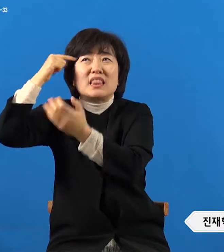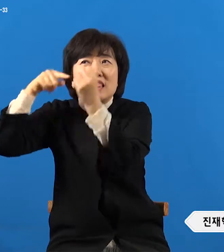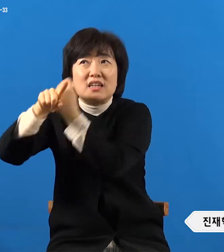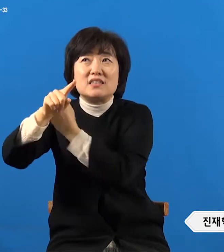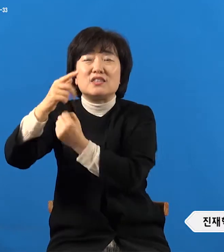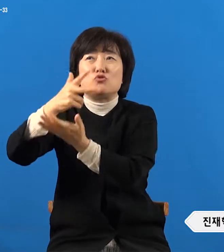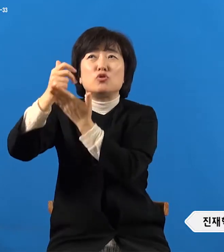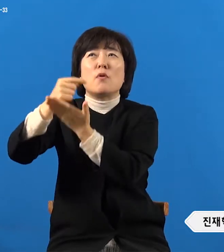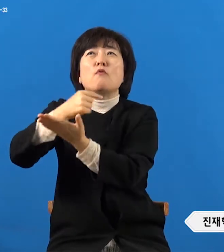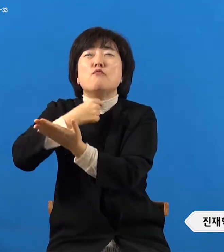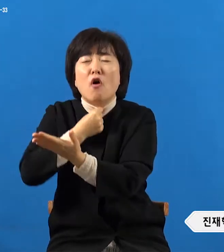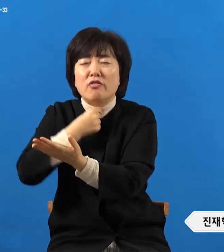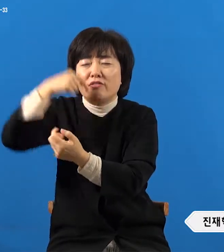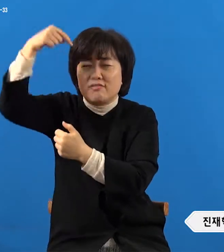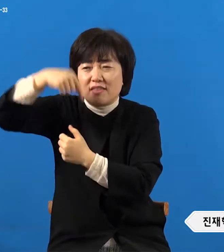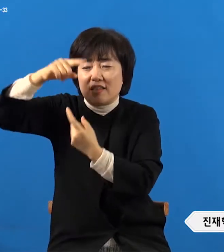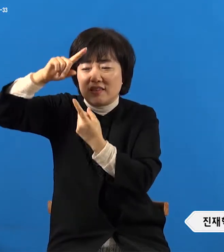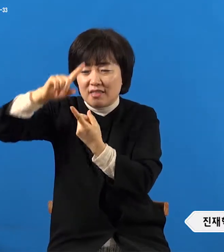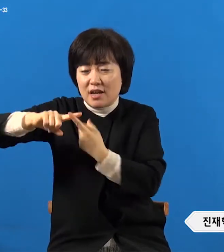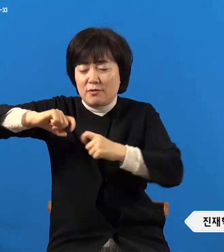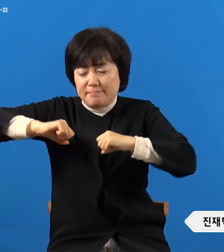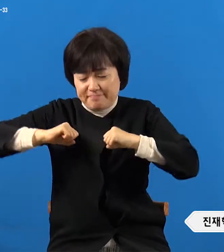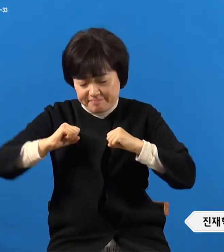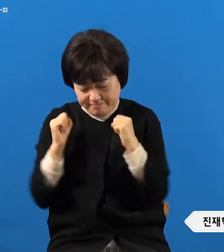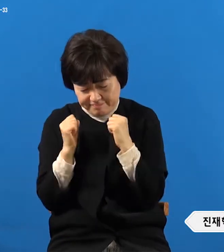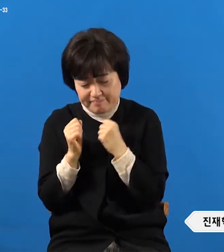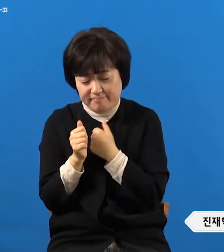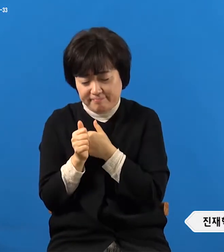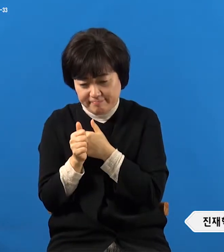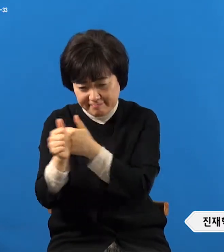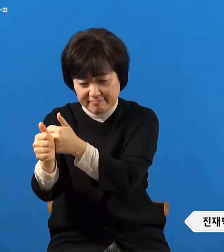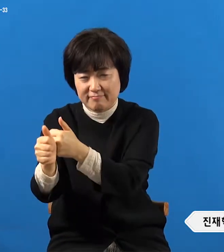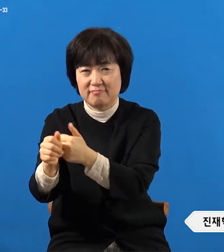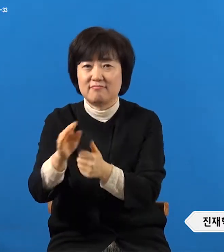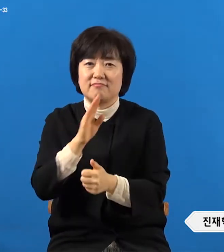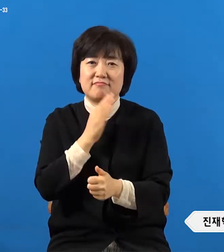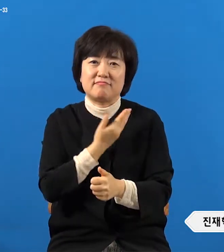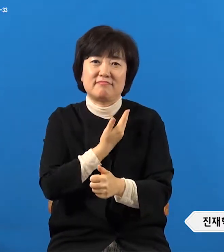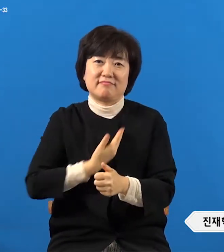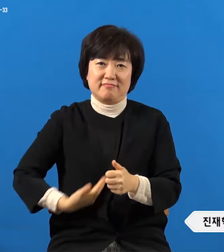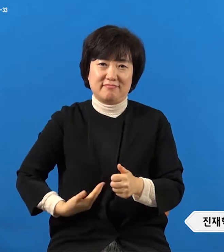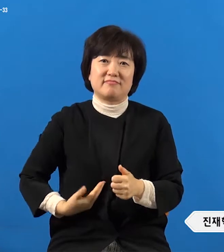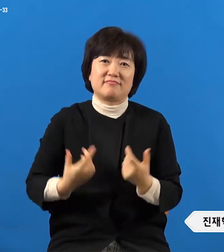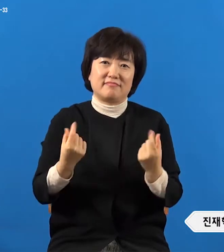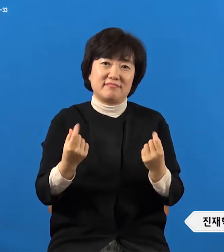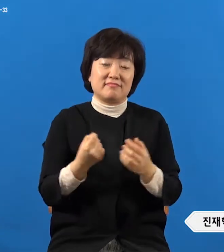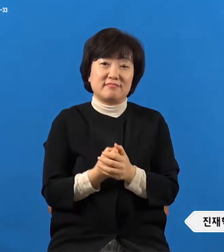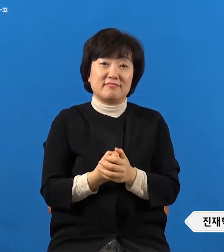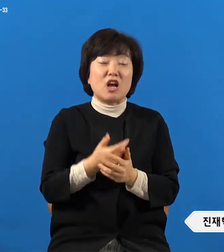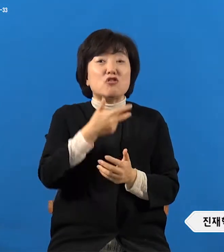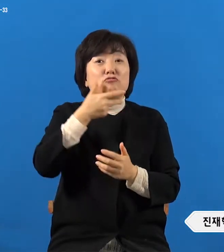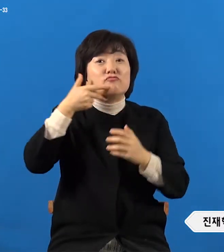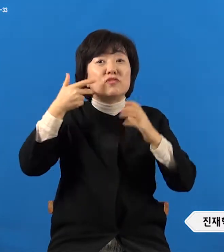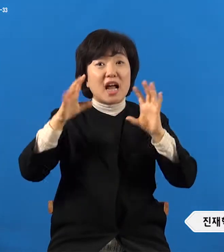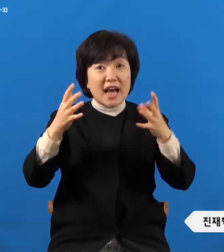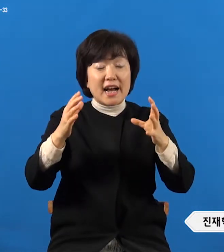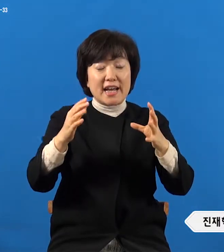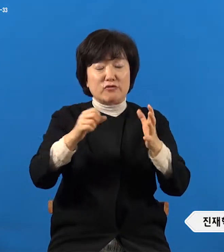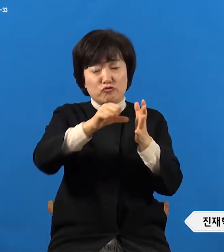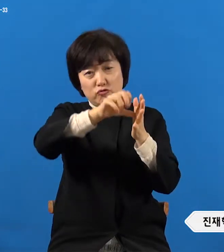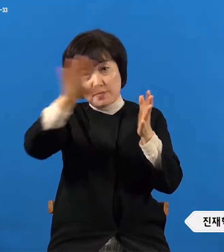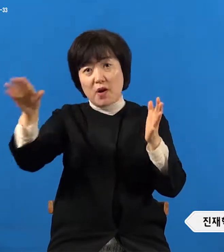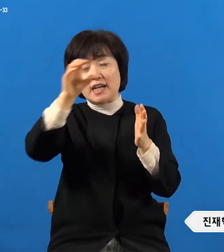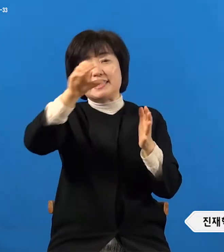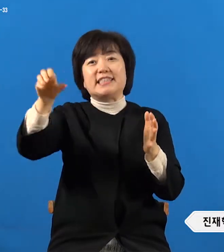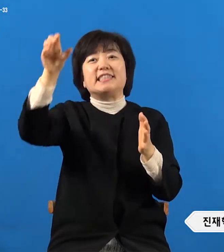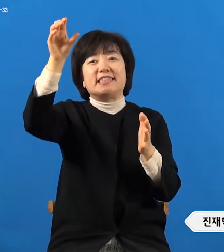앞을 향해 나아가는 제자의 모습을 성경은 설명합니다. 영국의 위대한 신학자이자